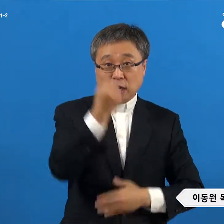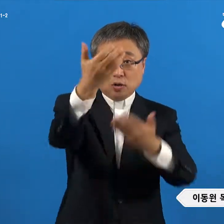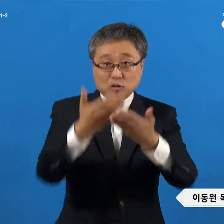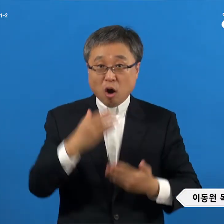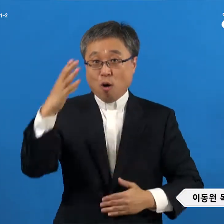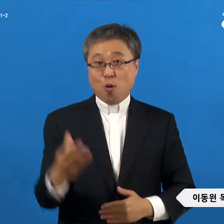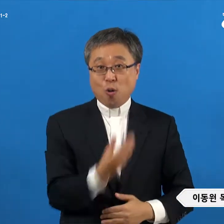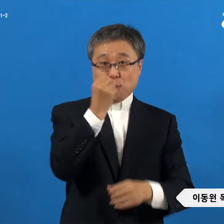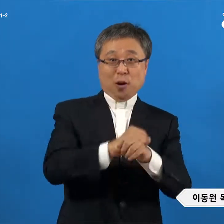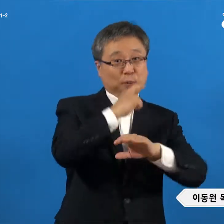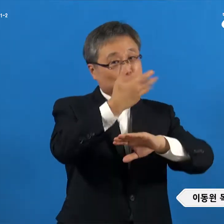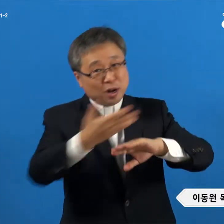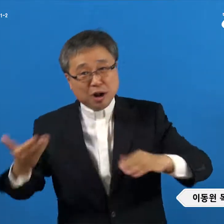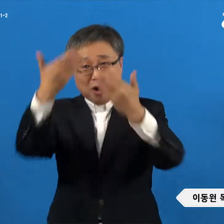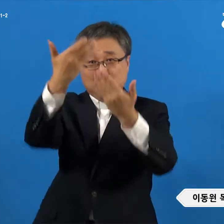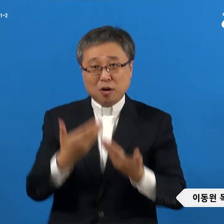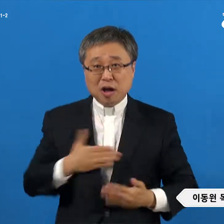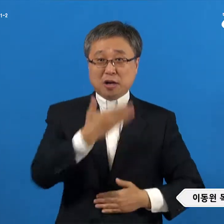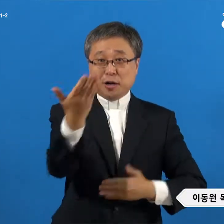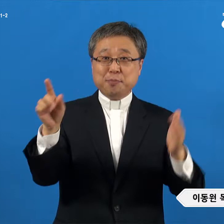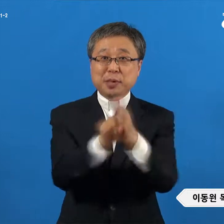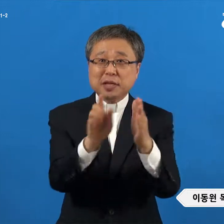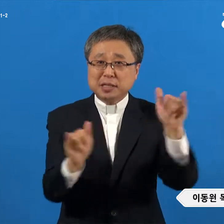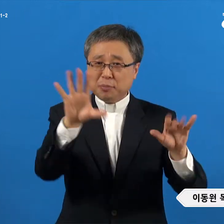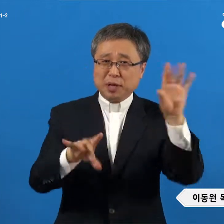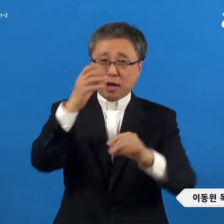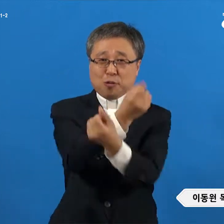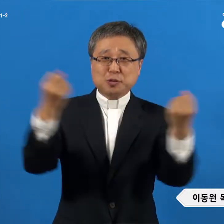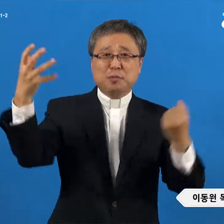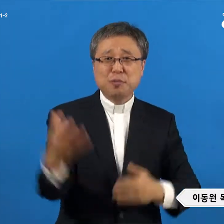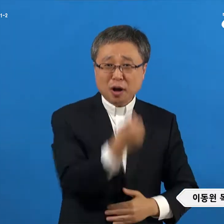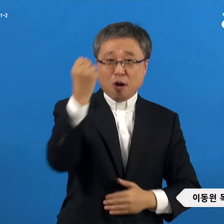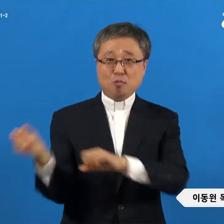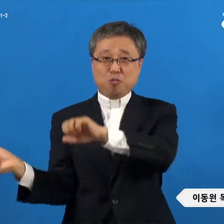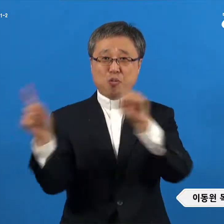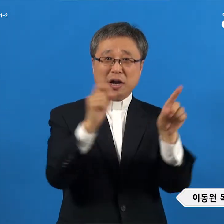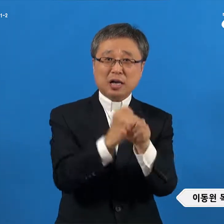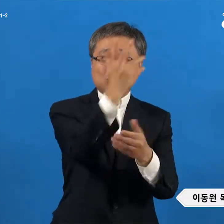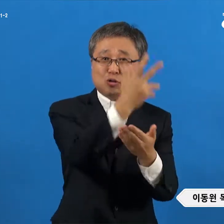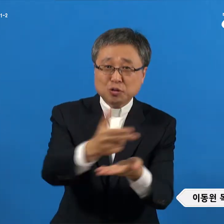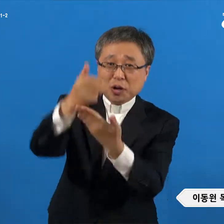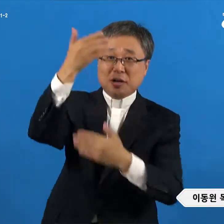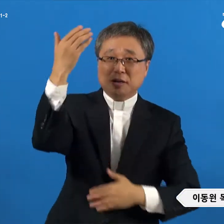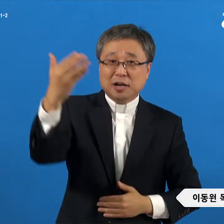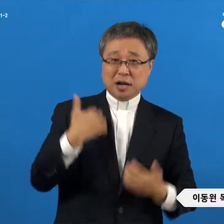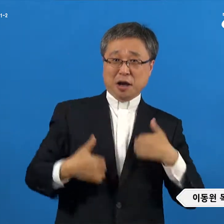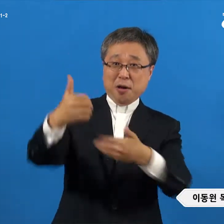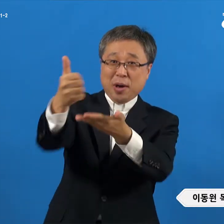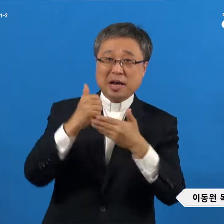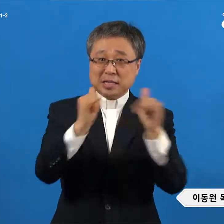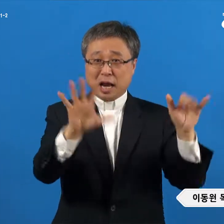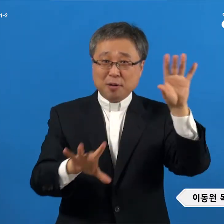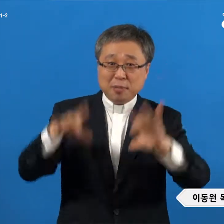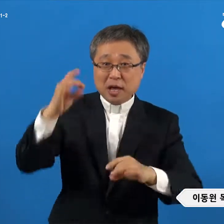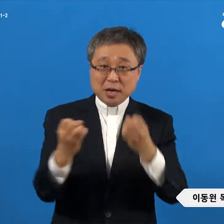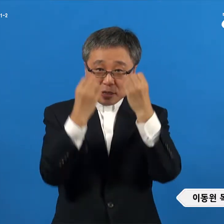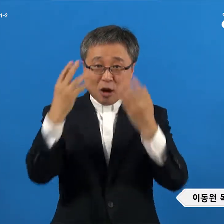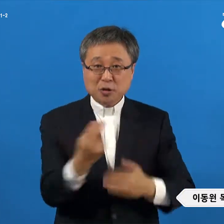거룩한 피를 흘리시고 그를 믿는 자마다 용서를 받고 부활하신 주님, 그를 영접하는 사람마다 새로운 생명,